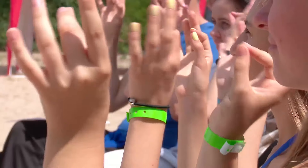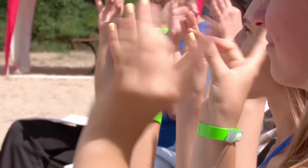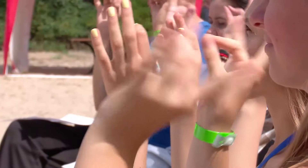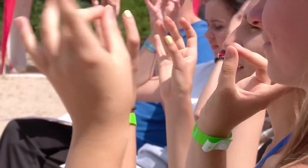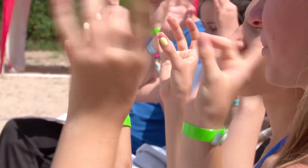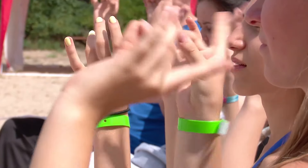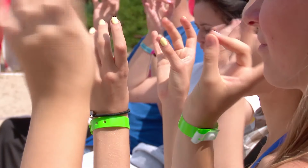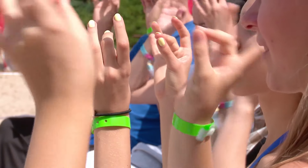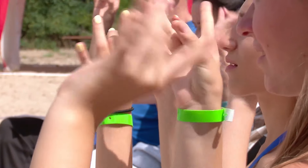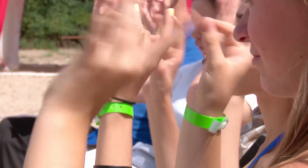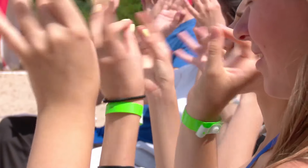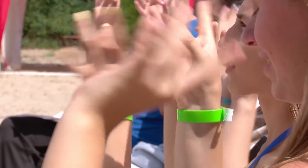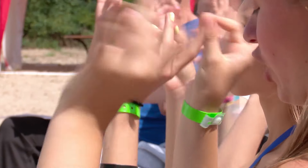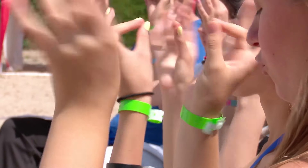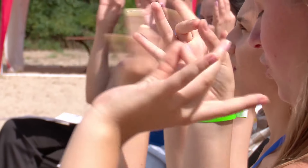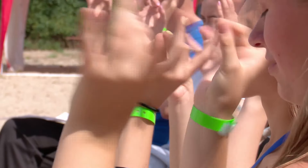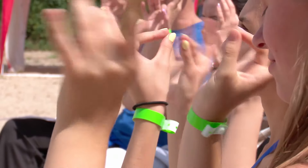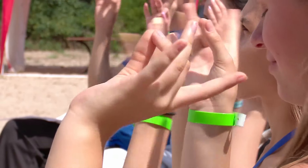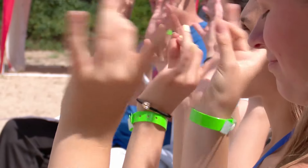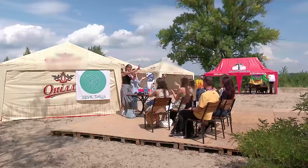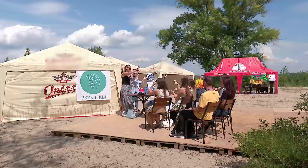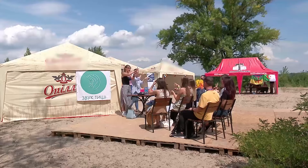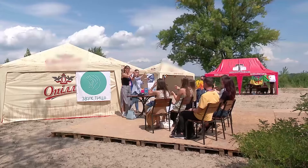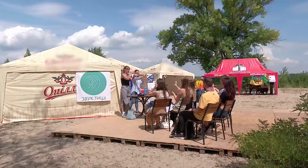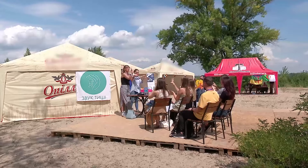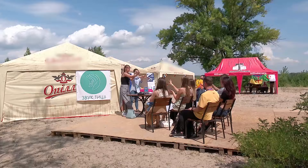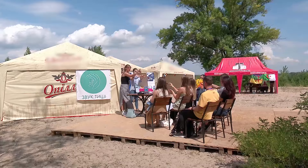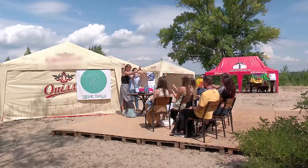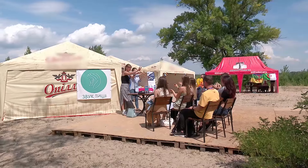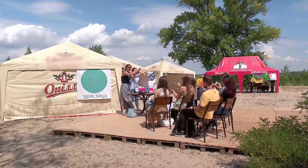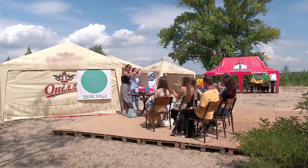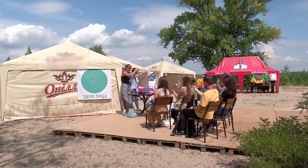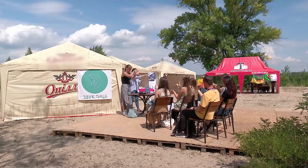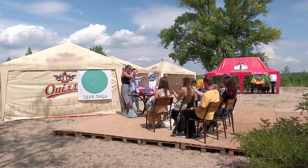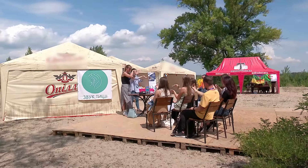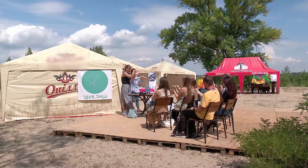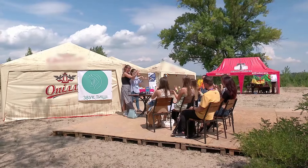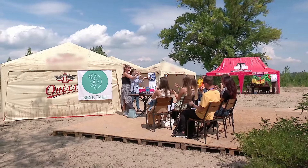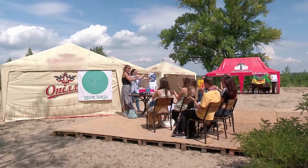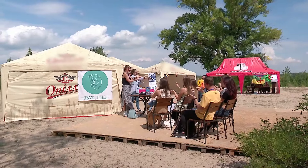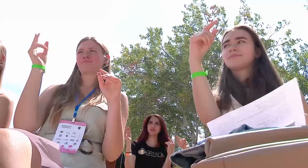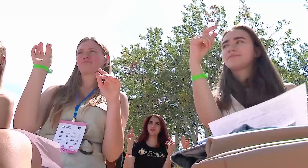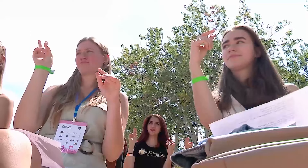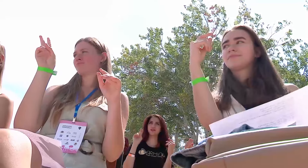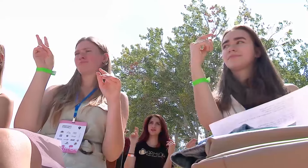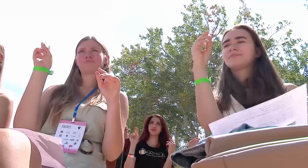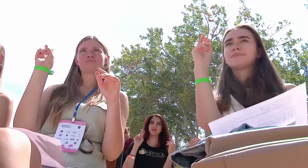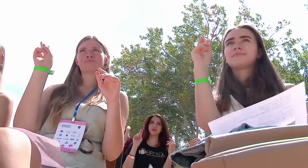дактилю абетки, а за 15 хвилин ті, хто ніколи не спілкувався жестовою, нею заспівали.